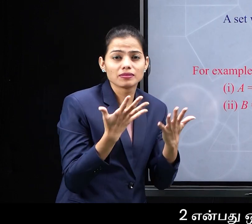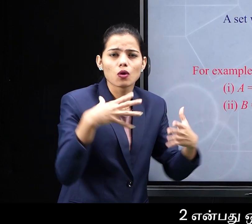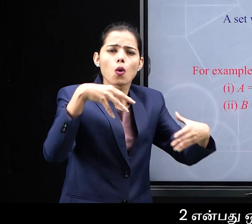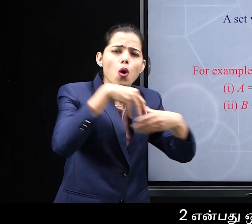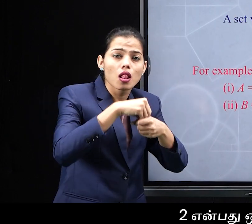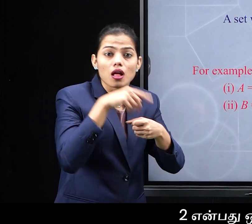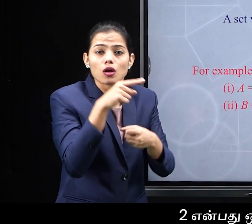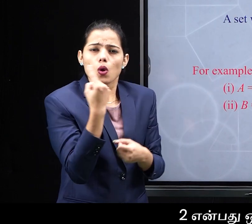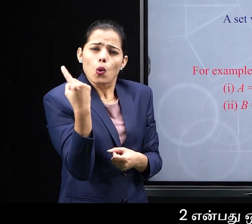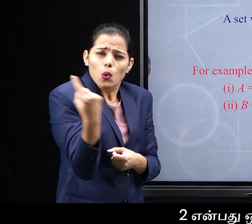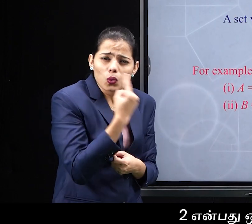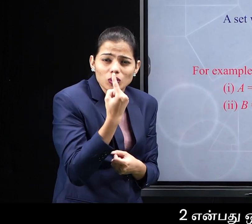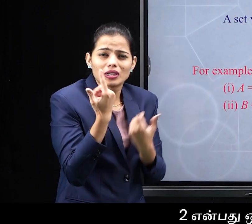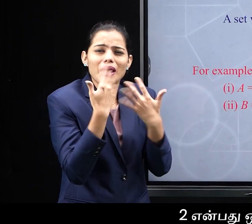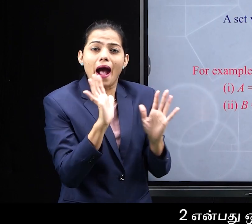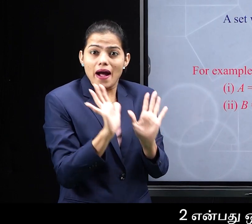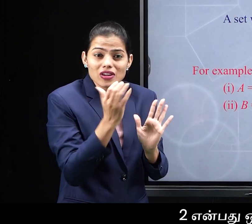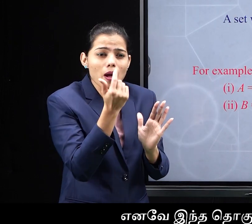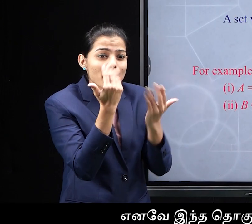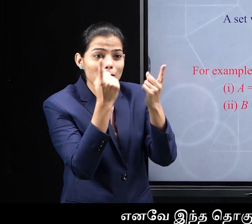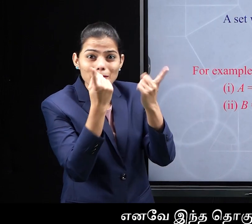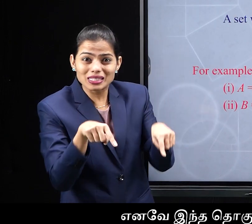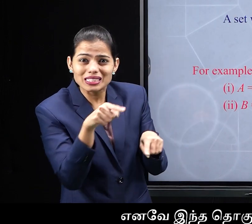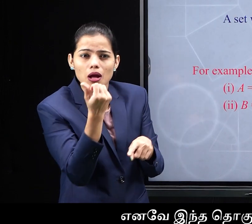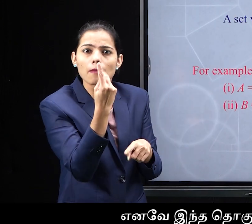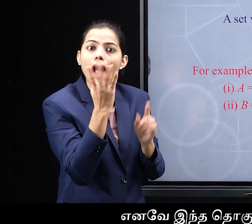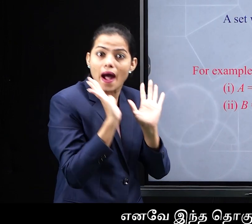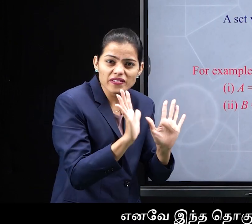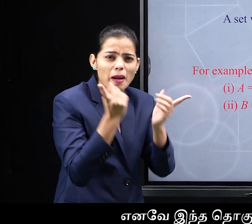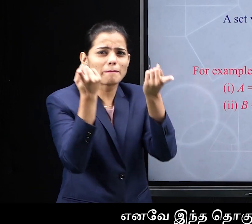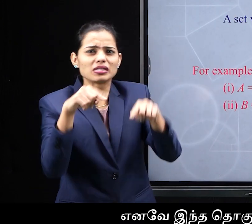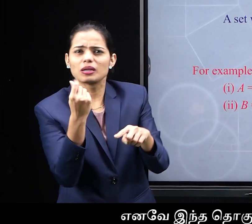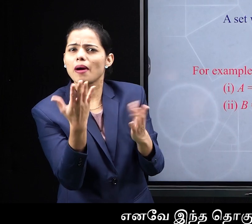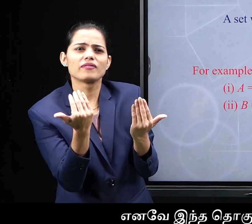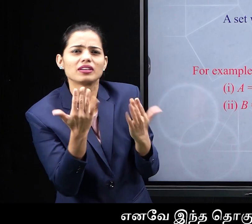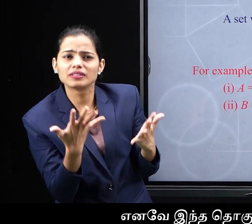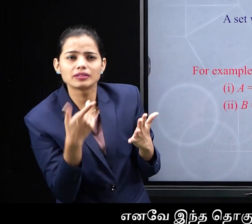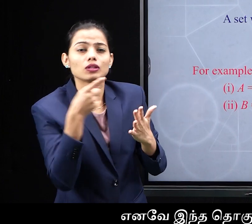2 என்பது ஒரே இரட்டை பகா எண். எனவே இந்த தொகுப்பில் ஒரே ஒரு உறுப்பு மட்டுமே.